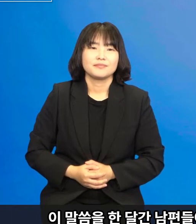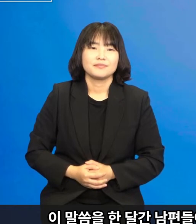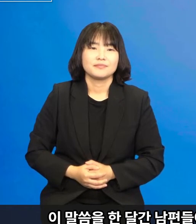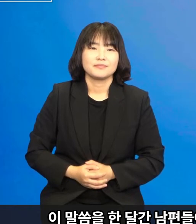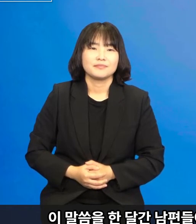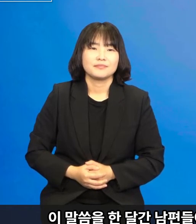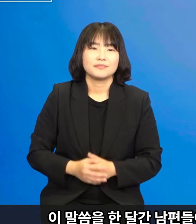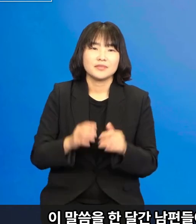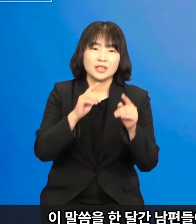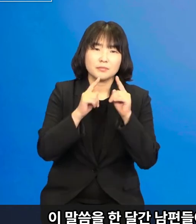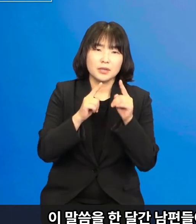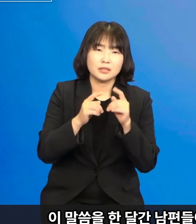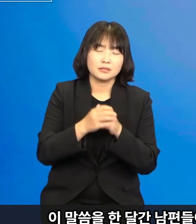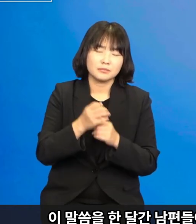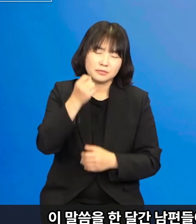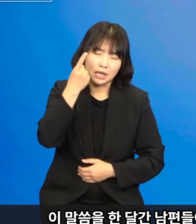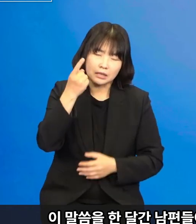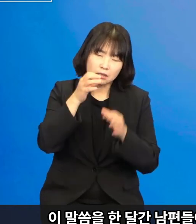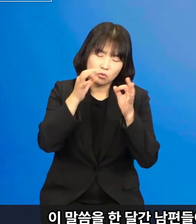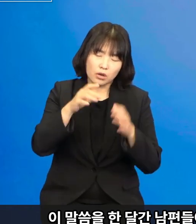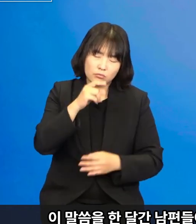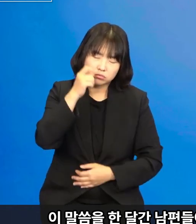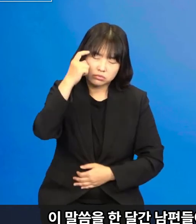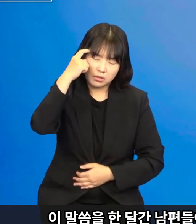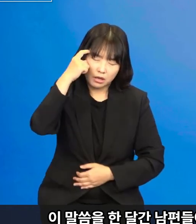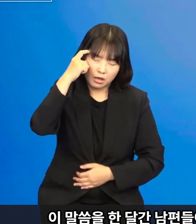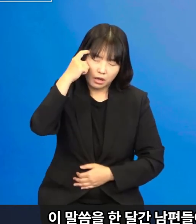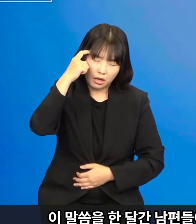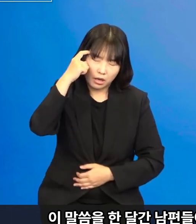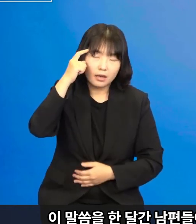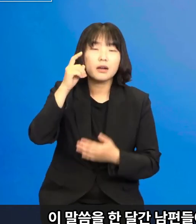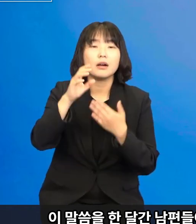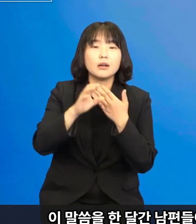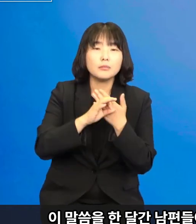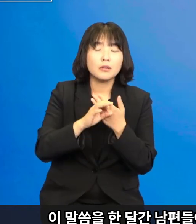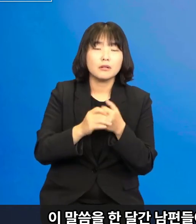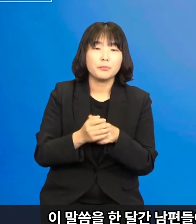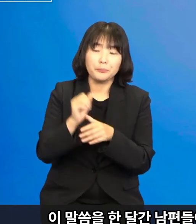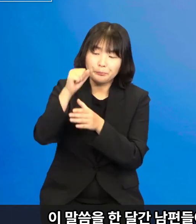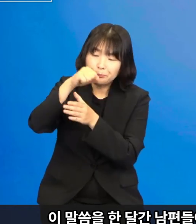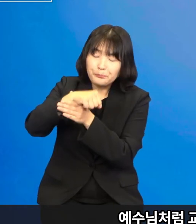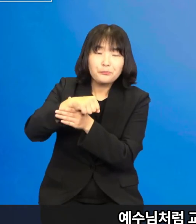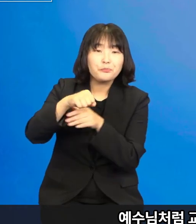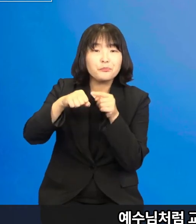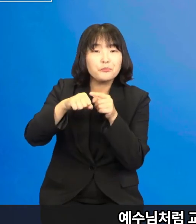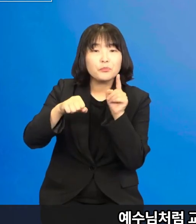이 말씀을 한 달간 남편들이 묵상한다면 뭐가 맺혀진다고요?